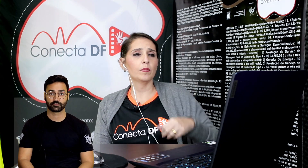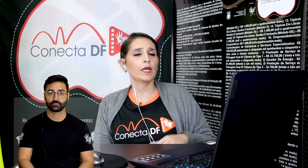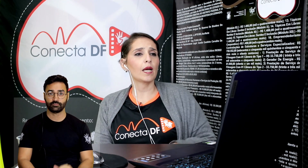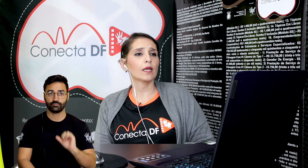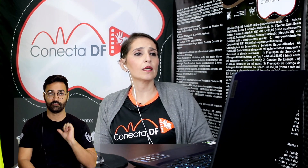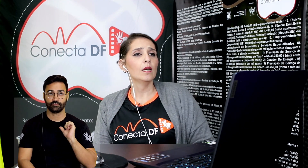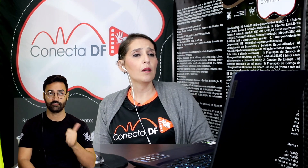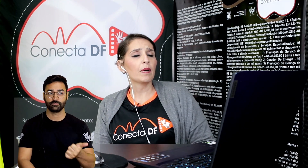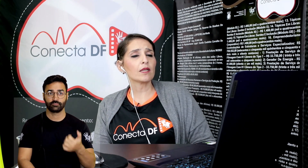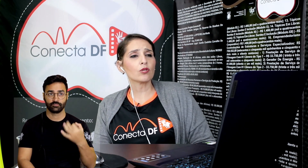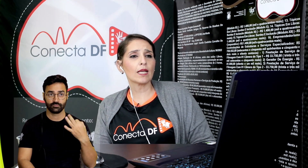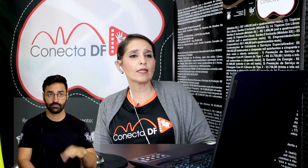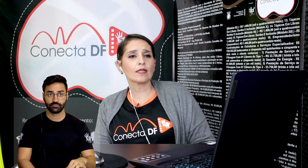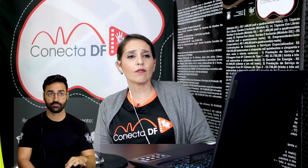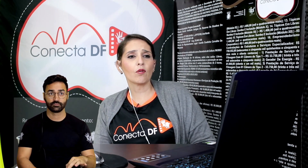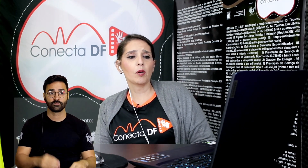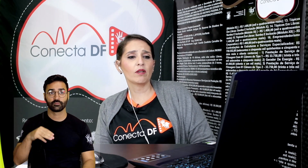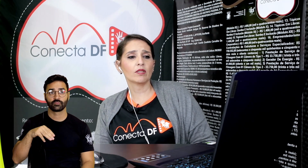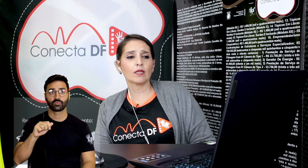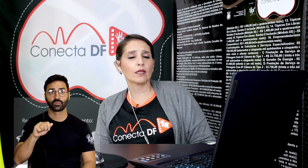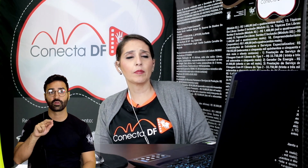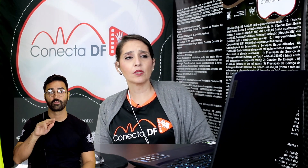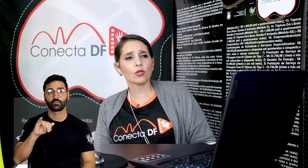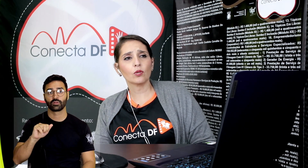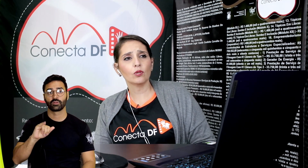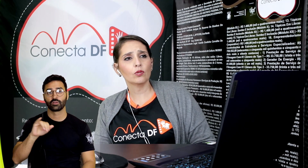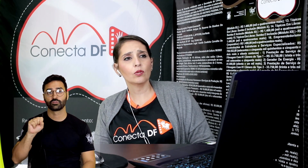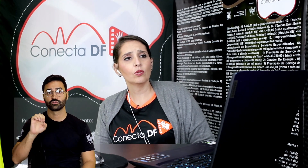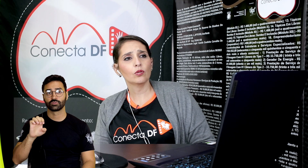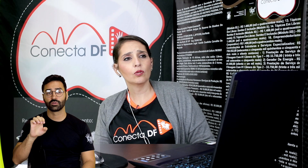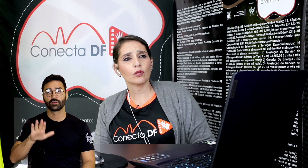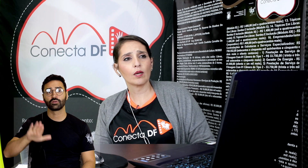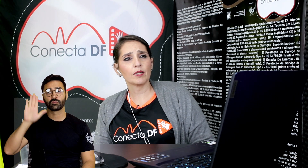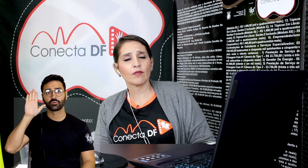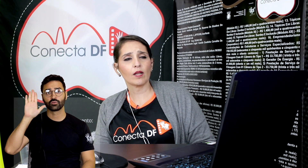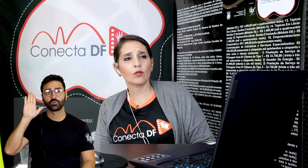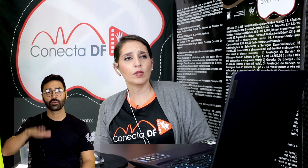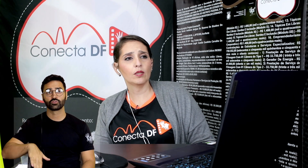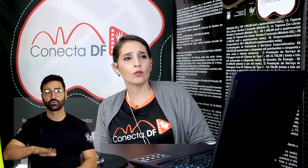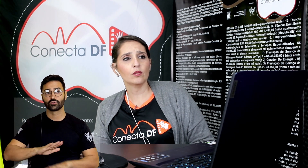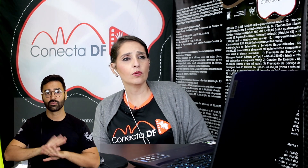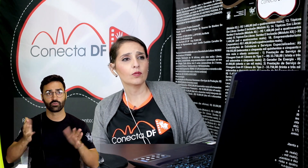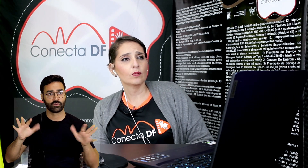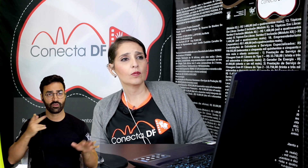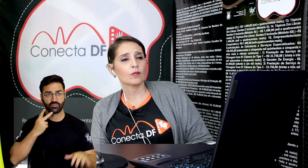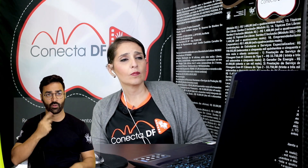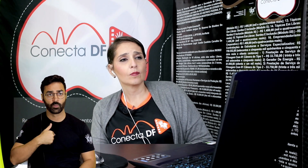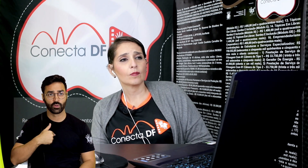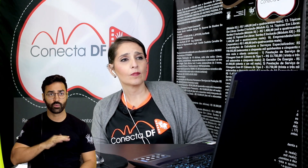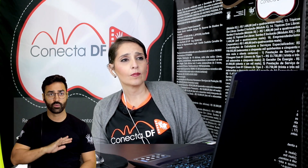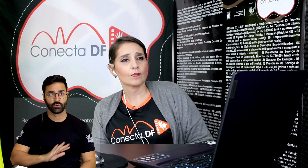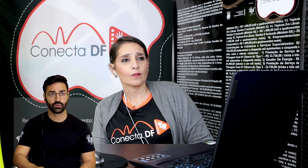Certinho? Obrigada. Maria José, você estava com a mão levantada, abaixou? Não quer mais falar comigo?